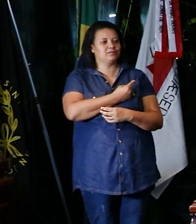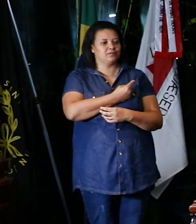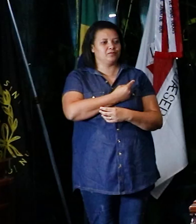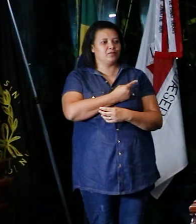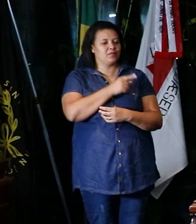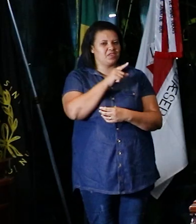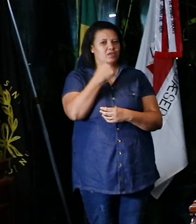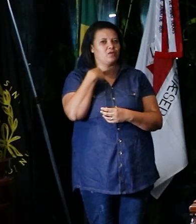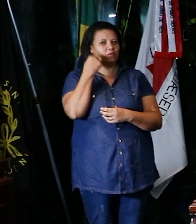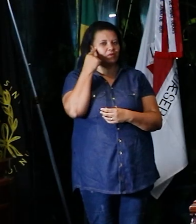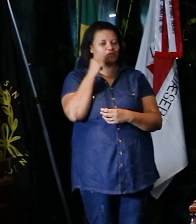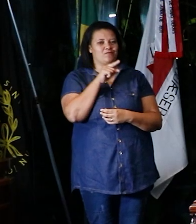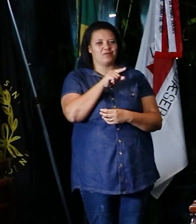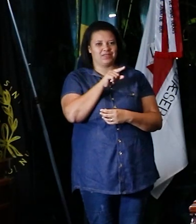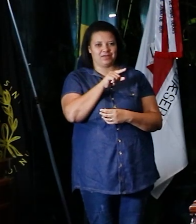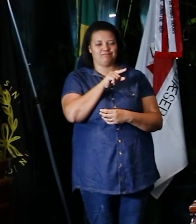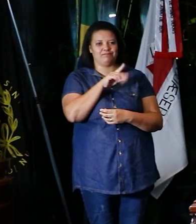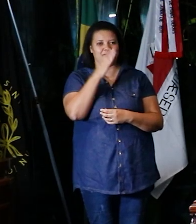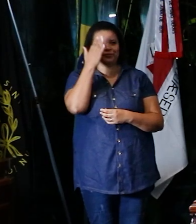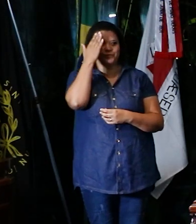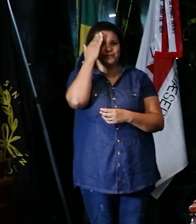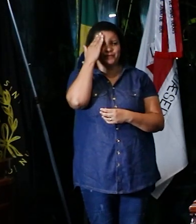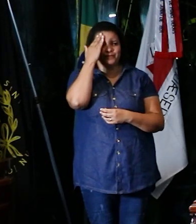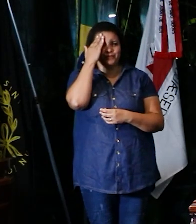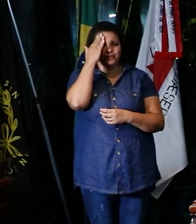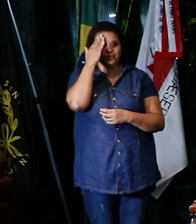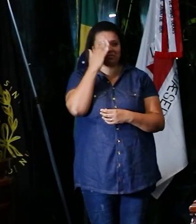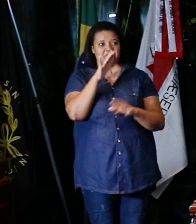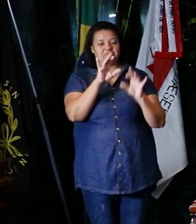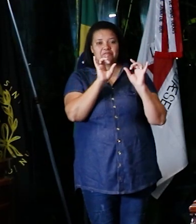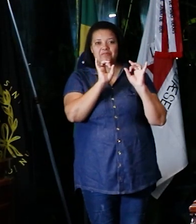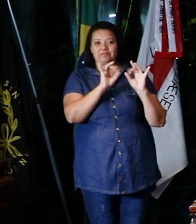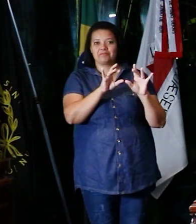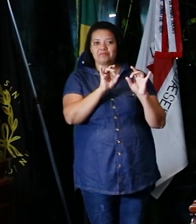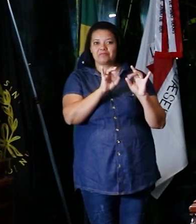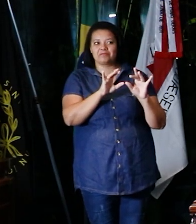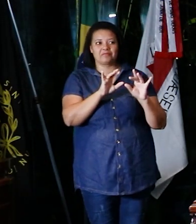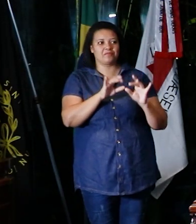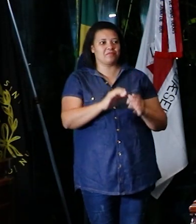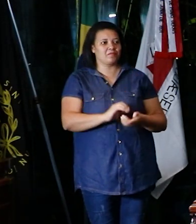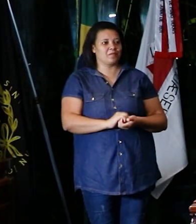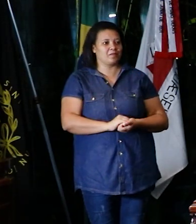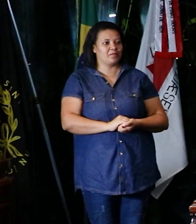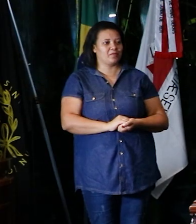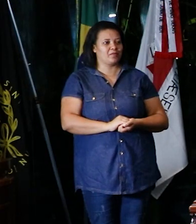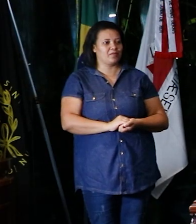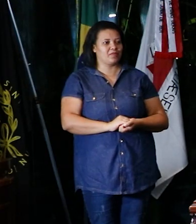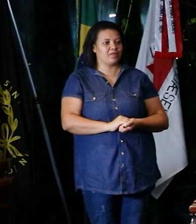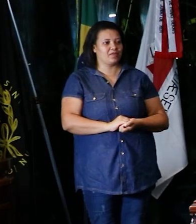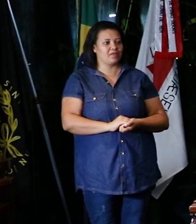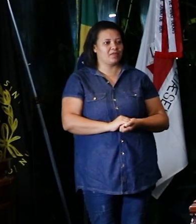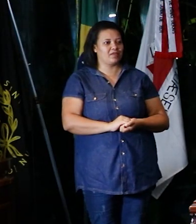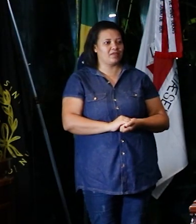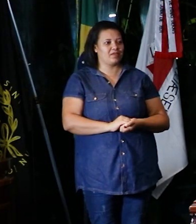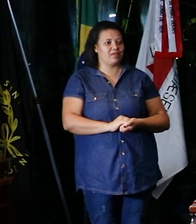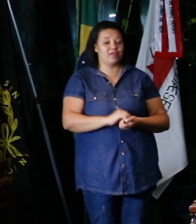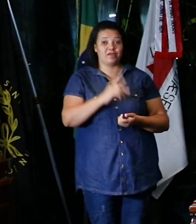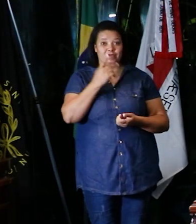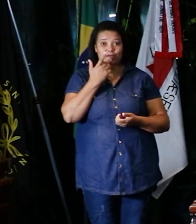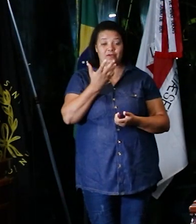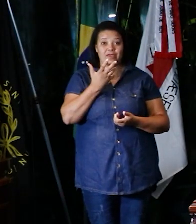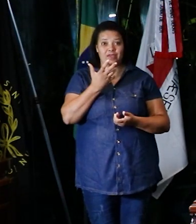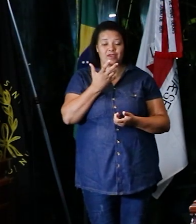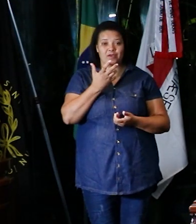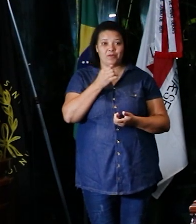acho que você deve saber que você é um privilegiado. Aqui, eu quero colocar uma coisa aqui para vocês aqui, que